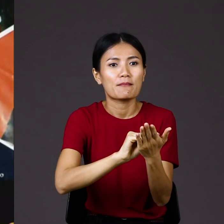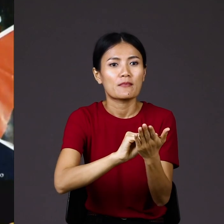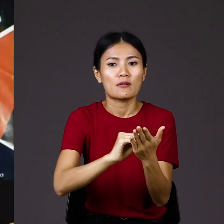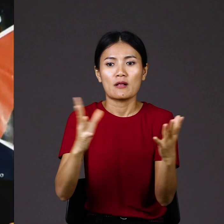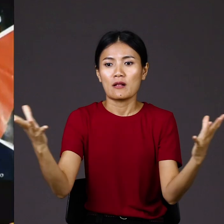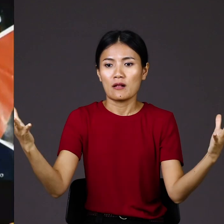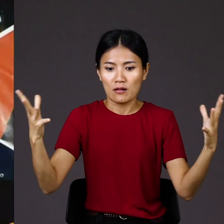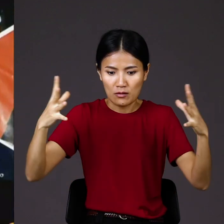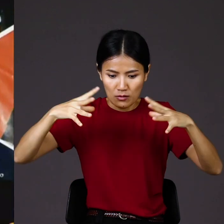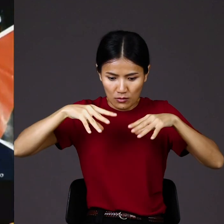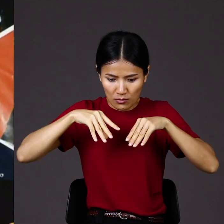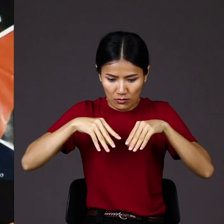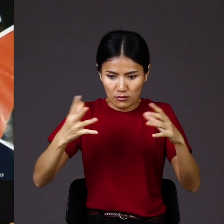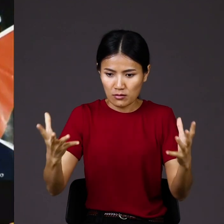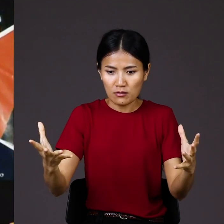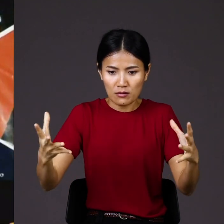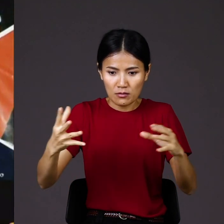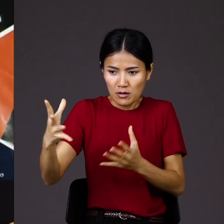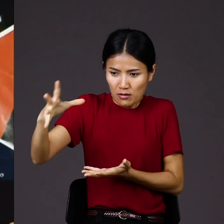จังหวัดแต่ละจังหวัดไม่เท่ากัน